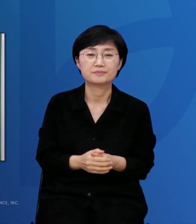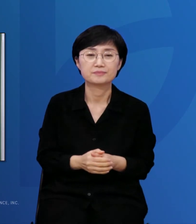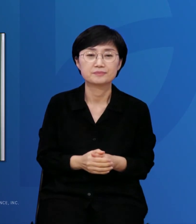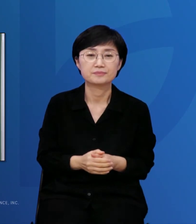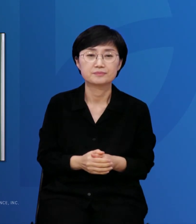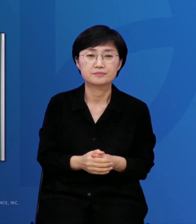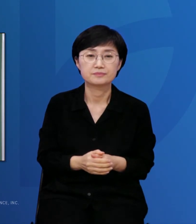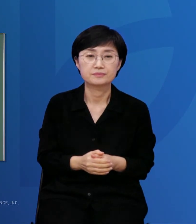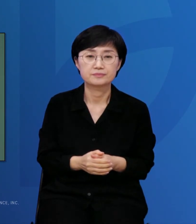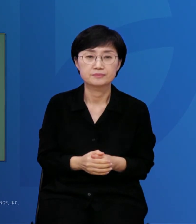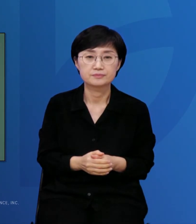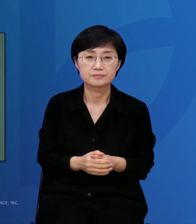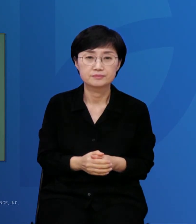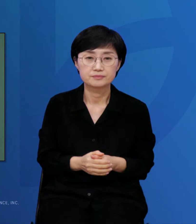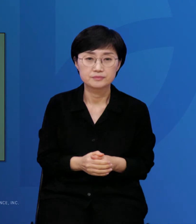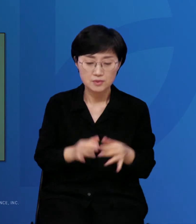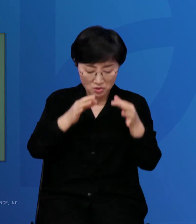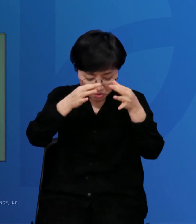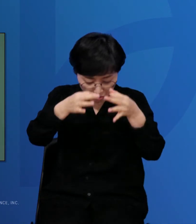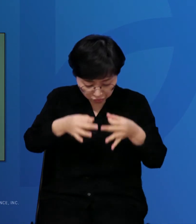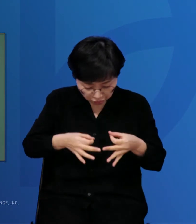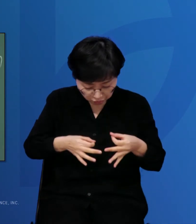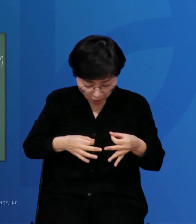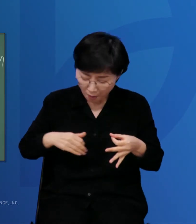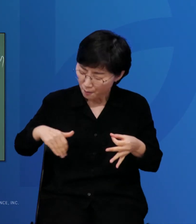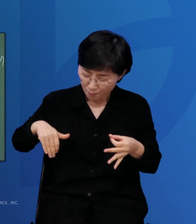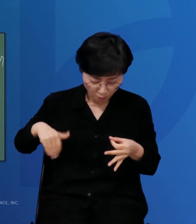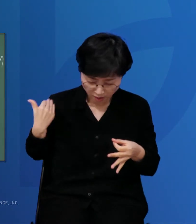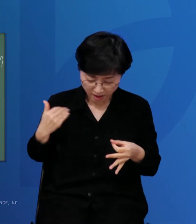이걸 못 봤어 이게 안 된 거예요.